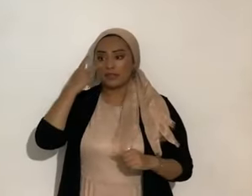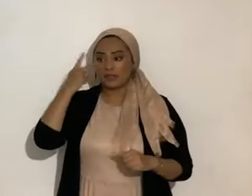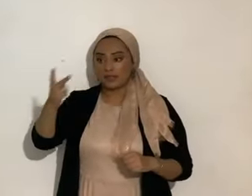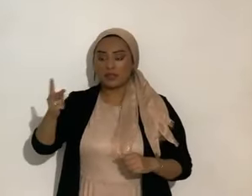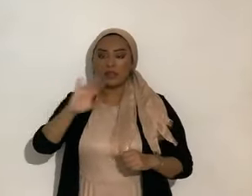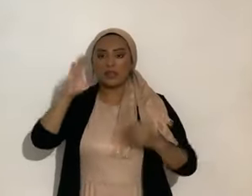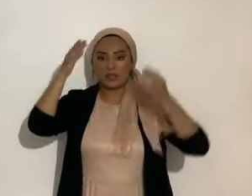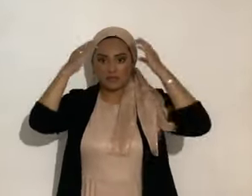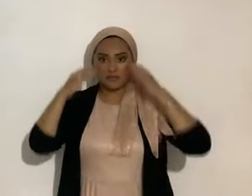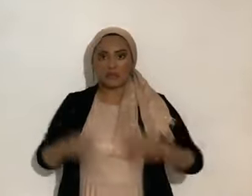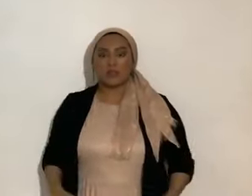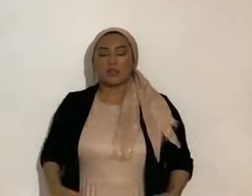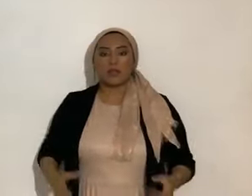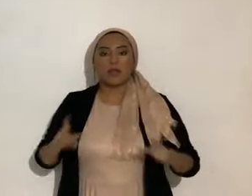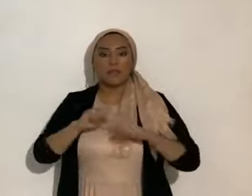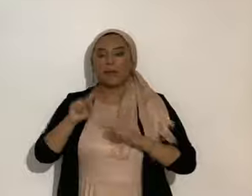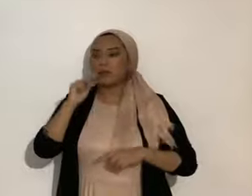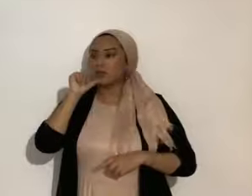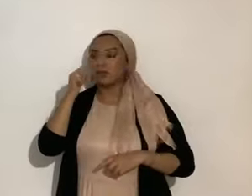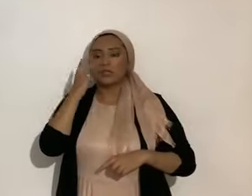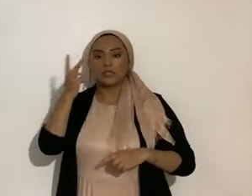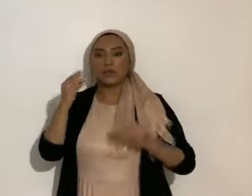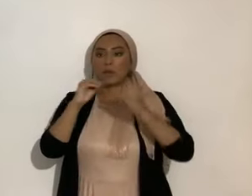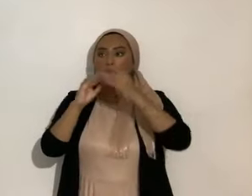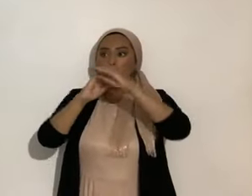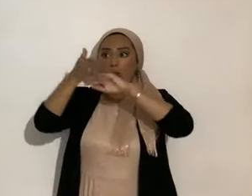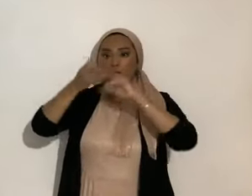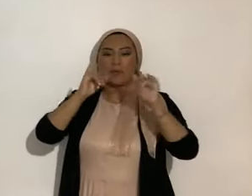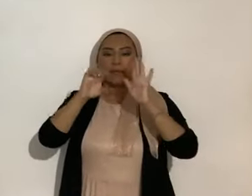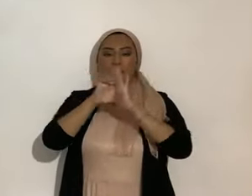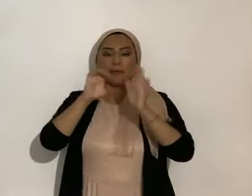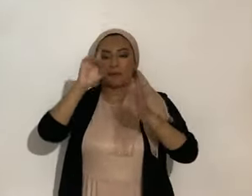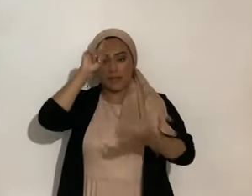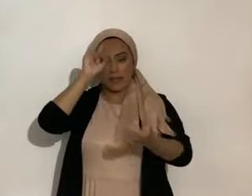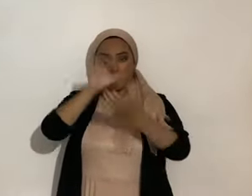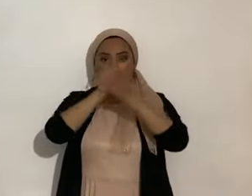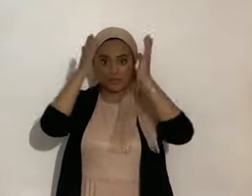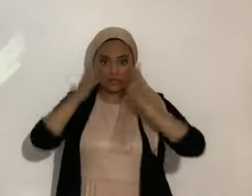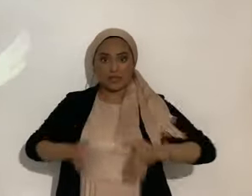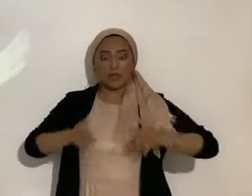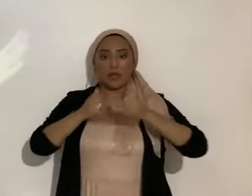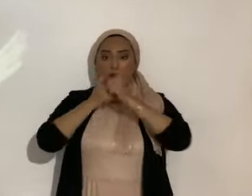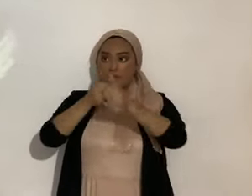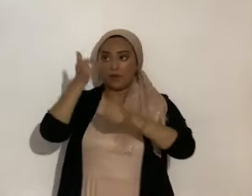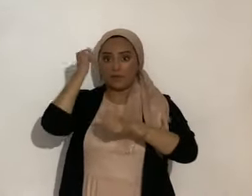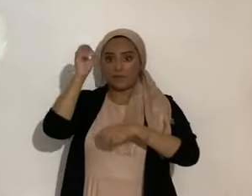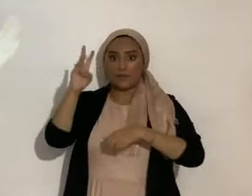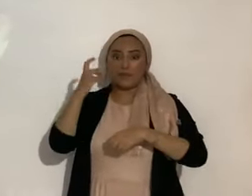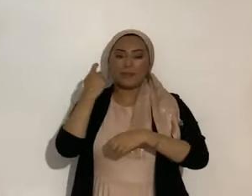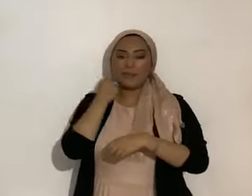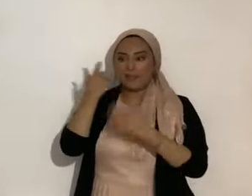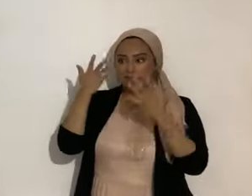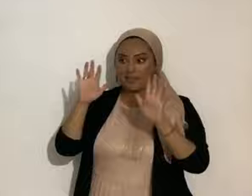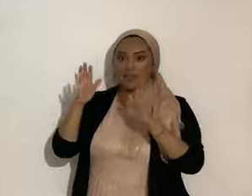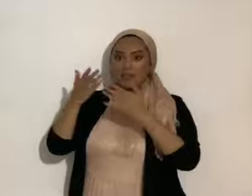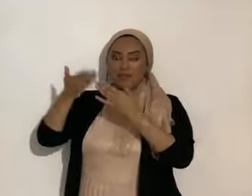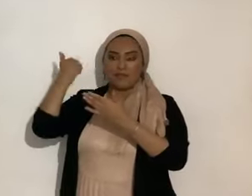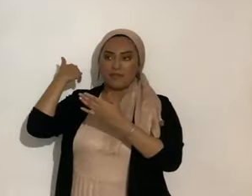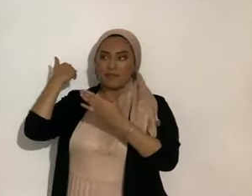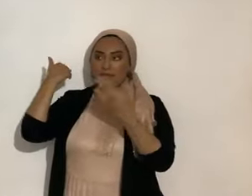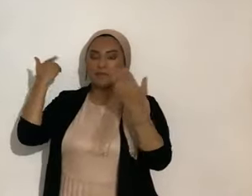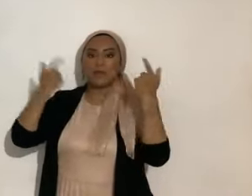los ojos físicos, pero no ven más allá. Como cuando un creyente, y Yahshua Mashiach, acabamos de terminar, de festejar, hace